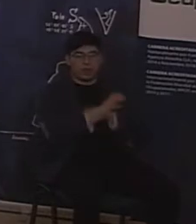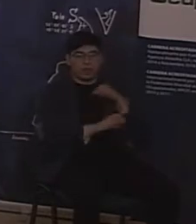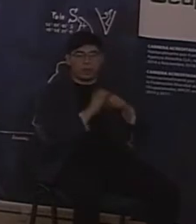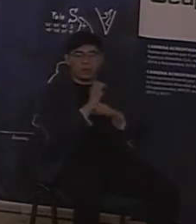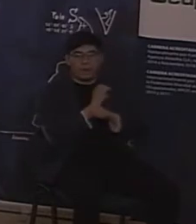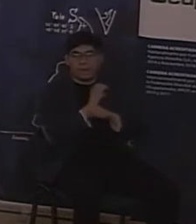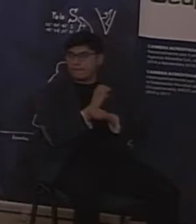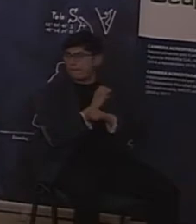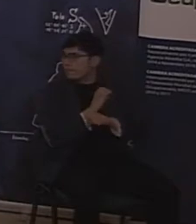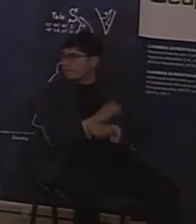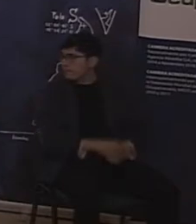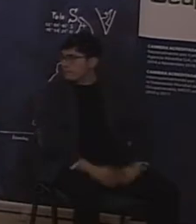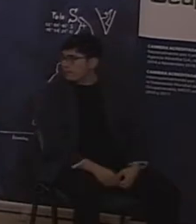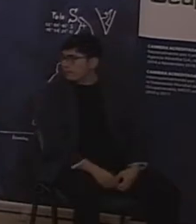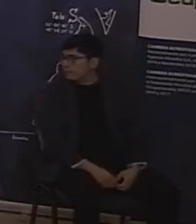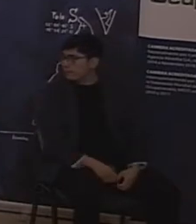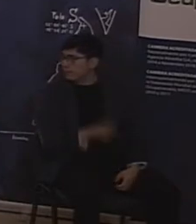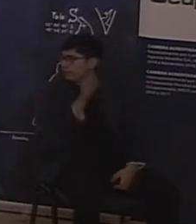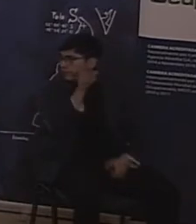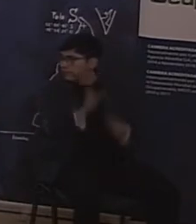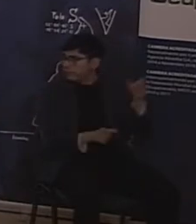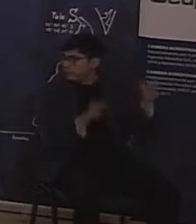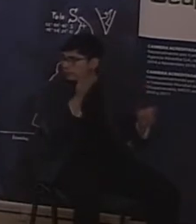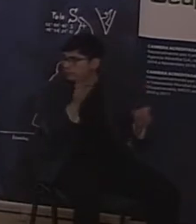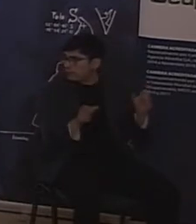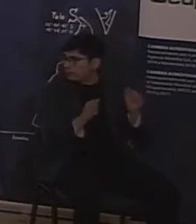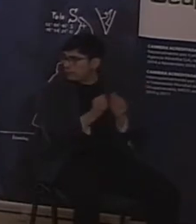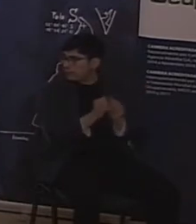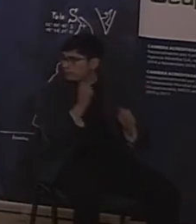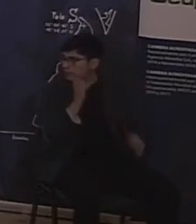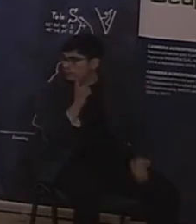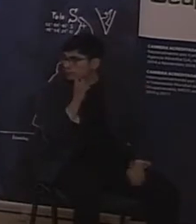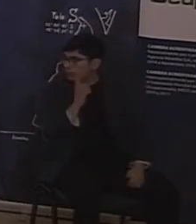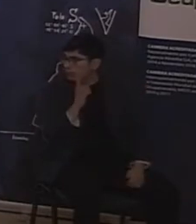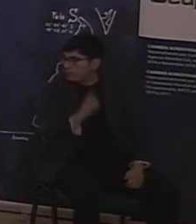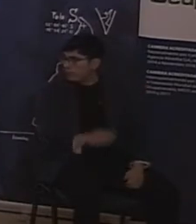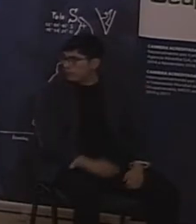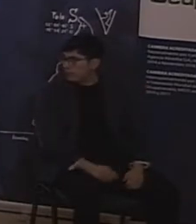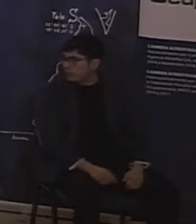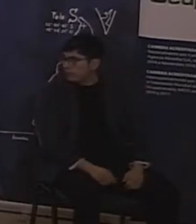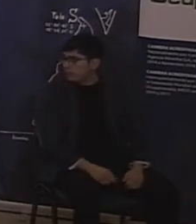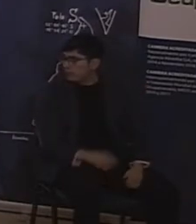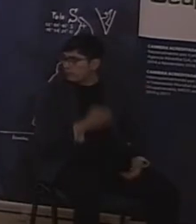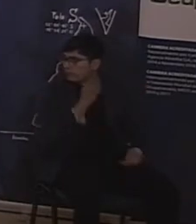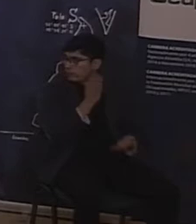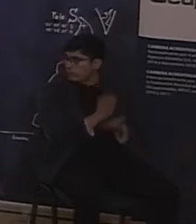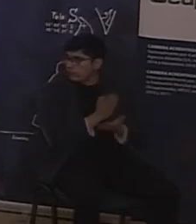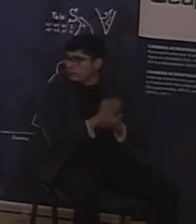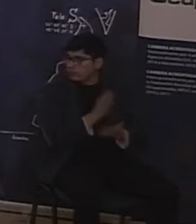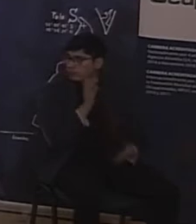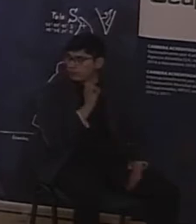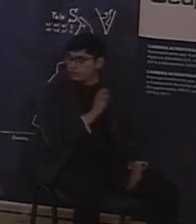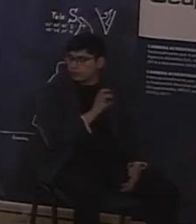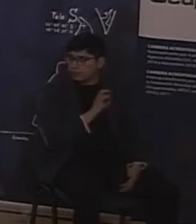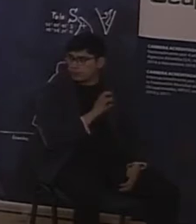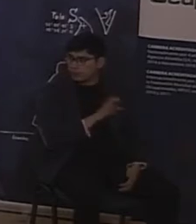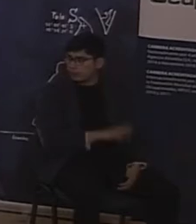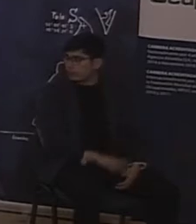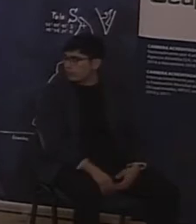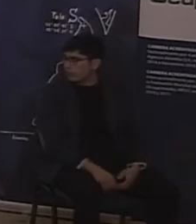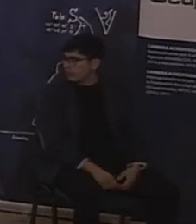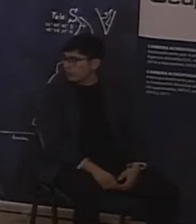de las personas con discapacidad y castrada hasta el día de hoy por el estado de chile y también